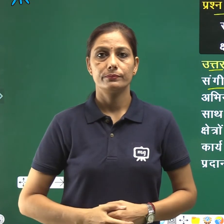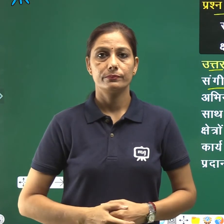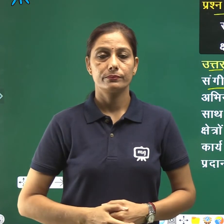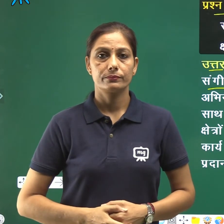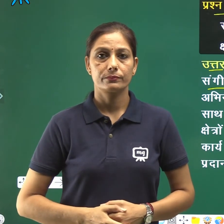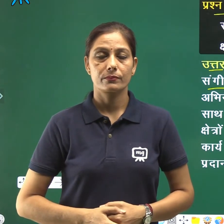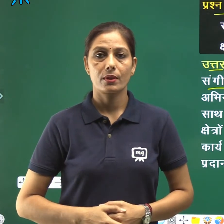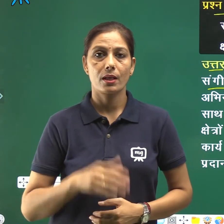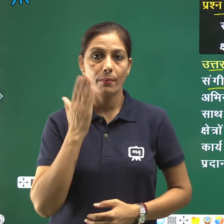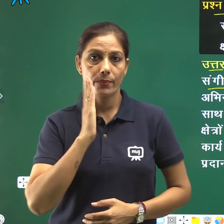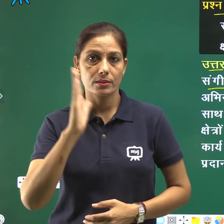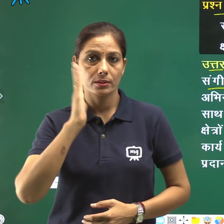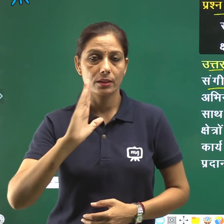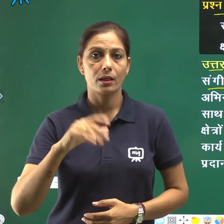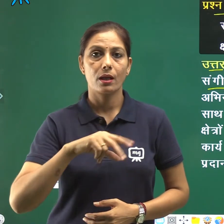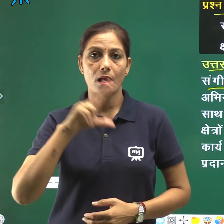संगीत के अलावा